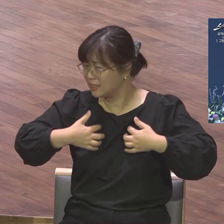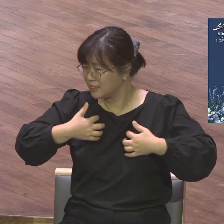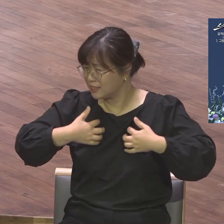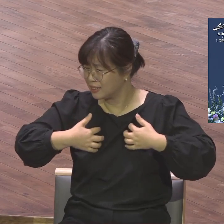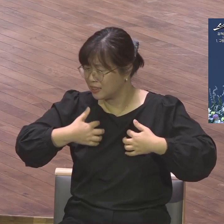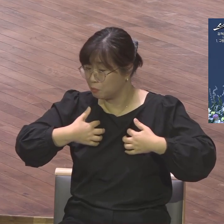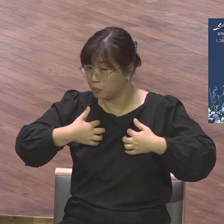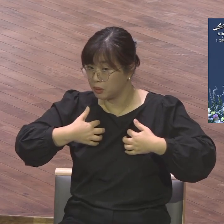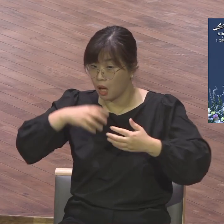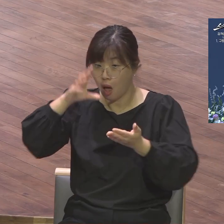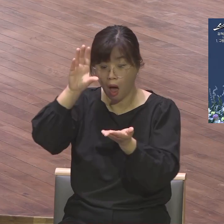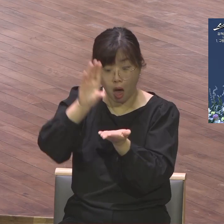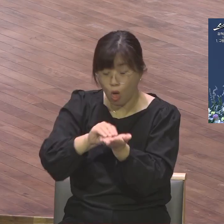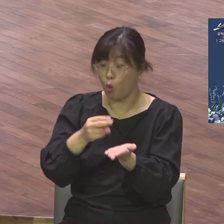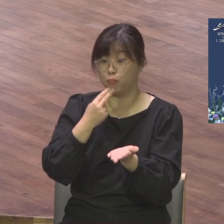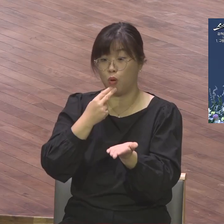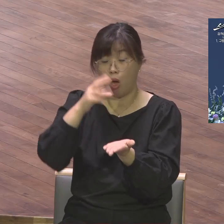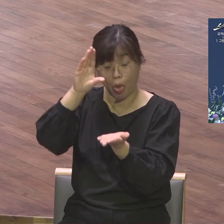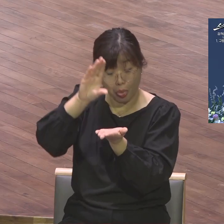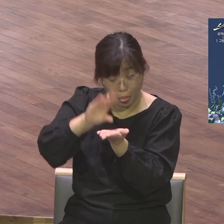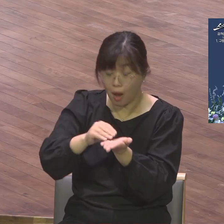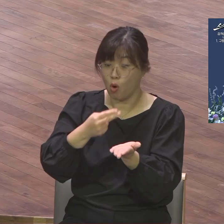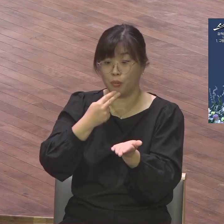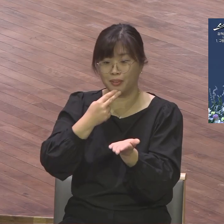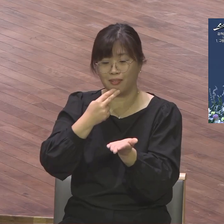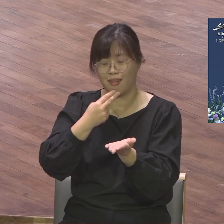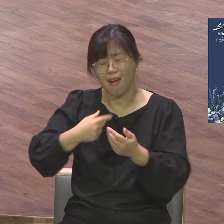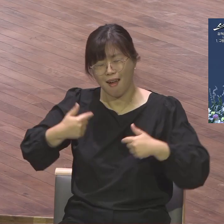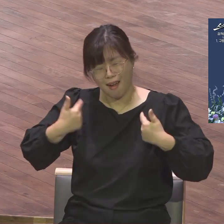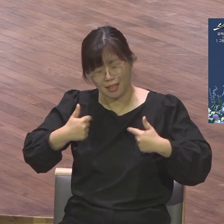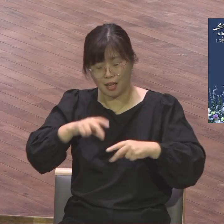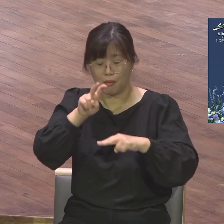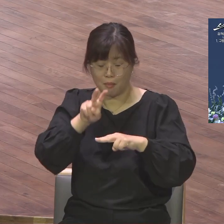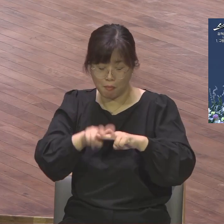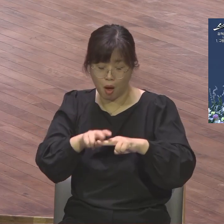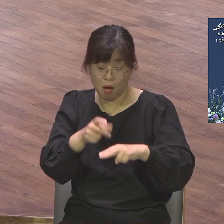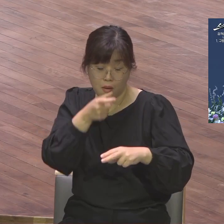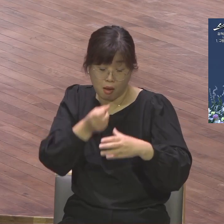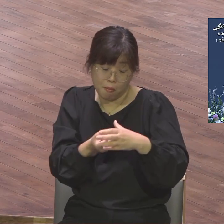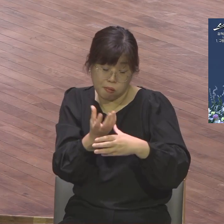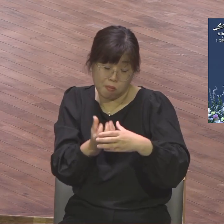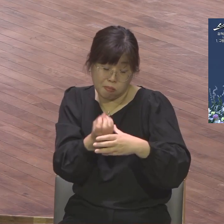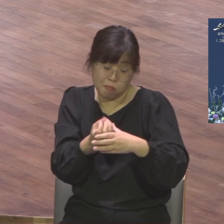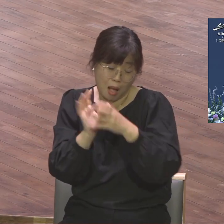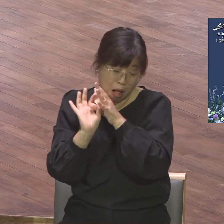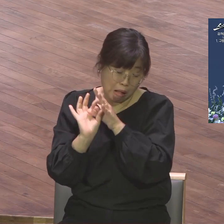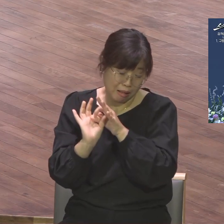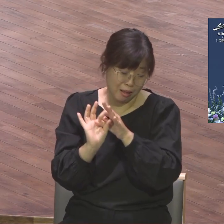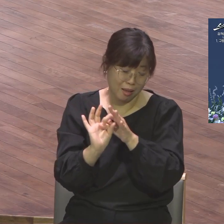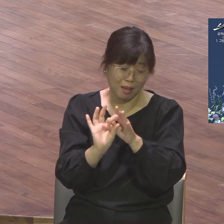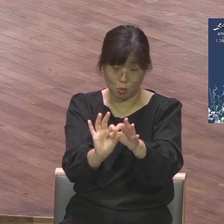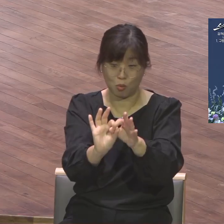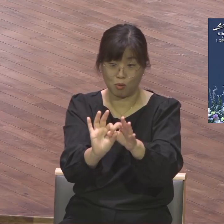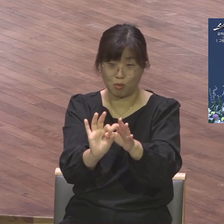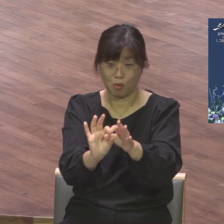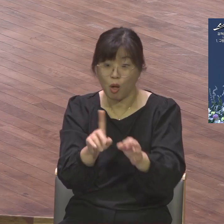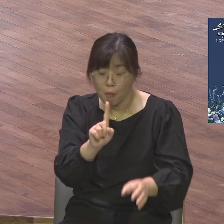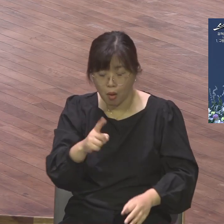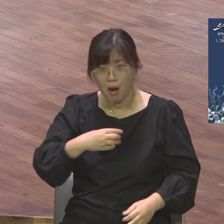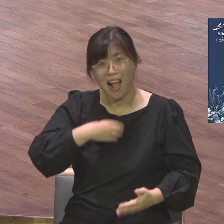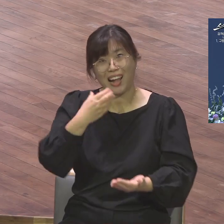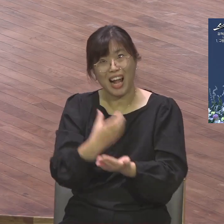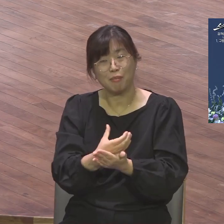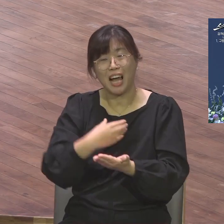마름이 없고 그래서 샘솟듯 넘칠 것을 찬양하고 있어요. 마름이 없고 구원의 감격과 감사와